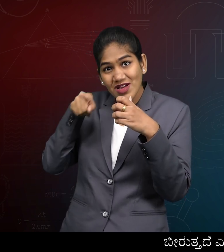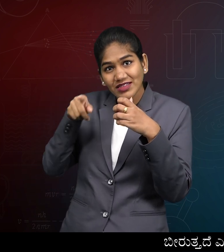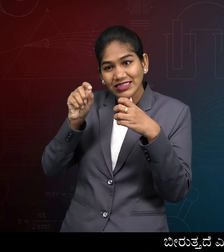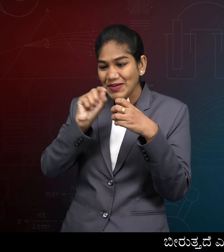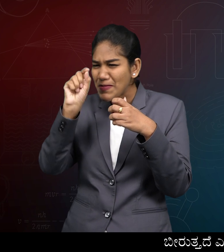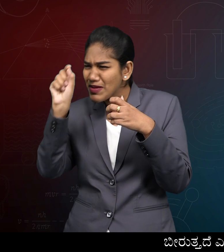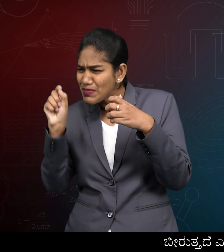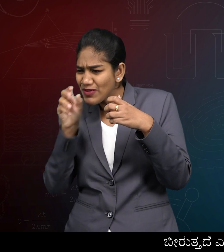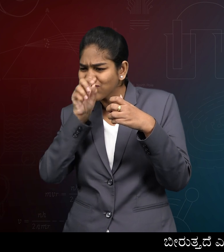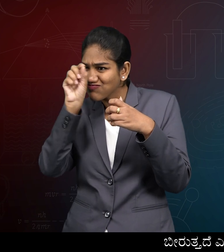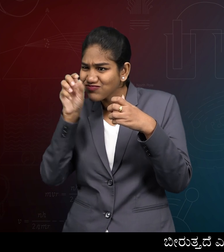ಕಾರಣದಿಂದಾಗಿರಬೇಕು.